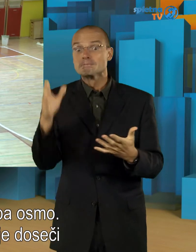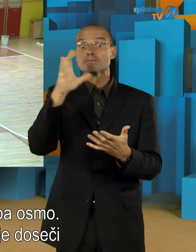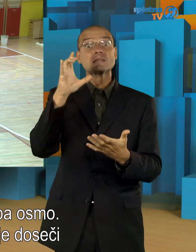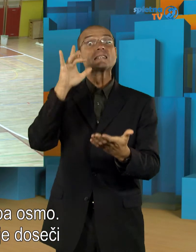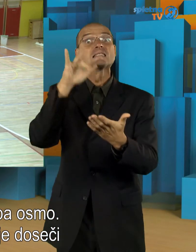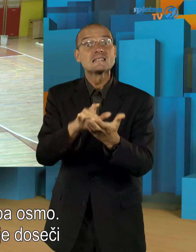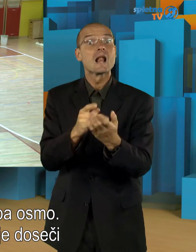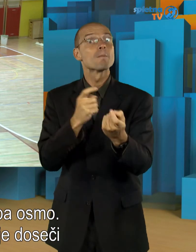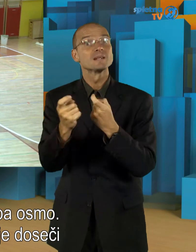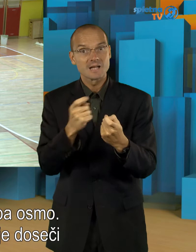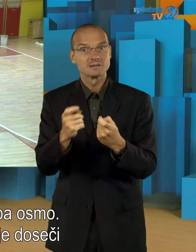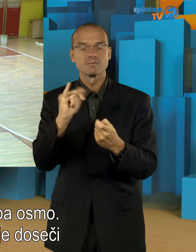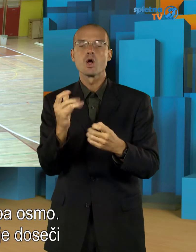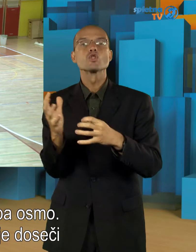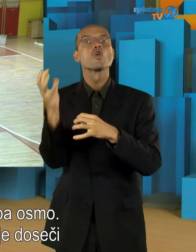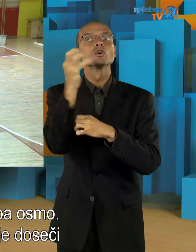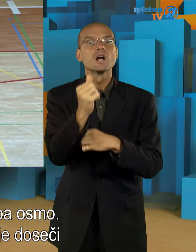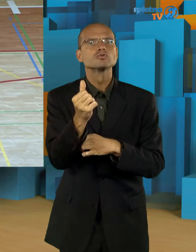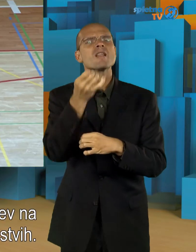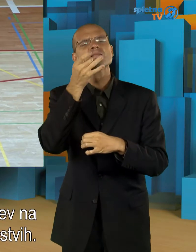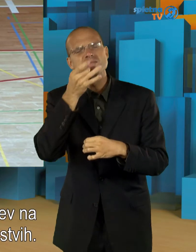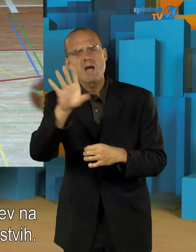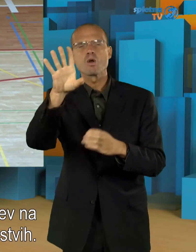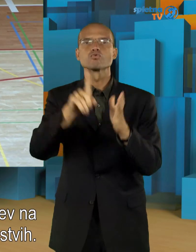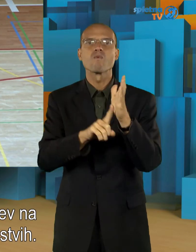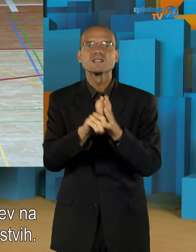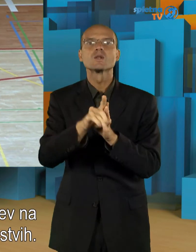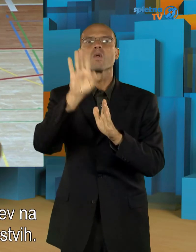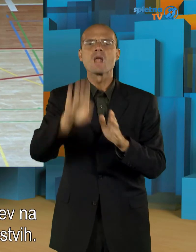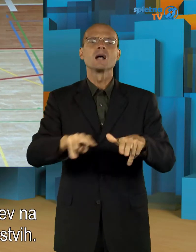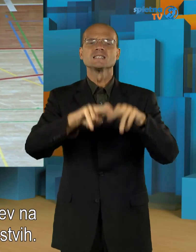Cilj reprezentance je doseči najboljšo uvrstitev na svetovnih prvenstvih.